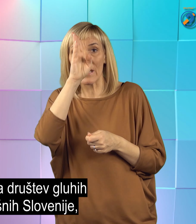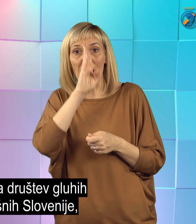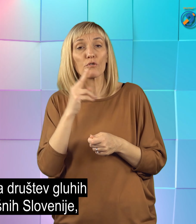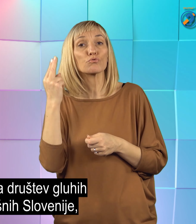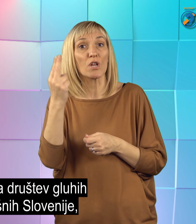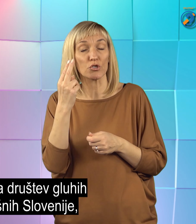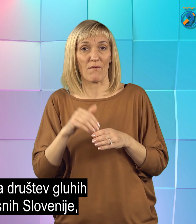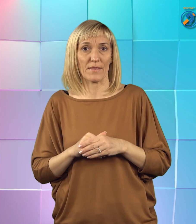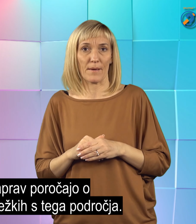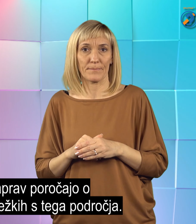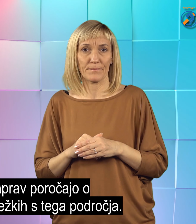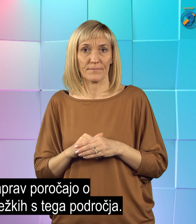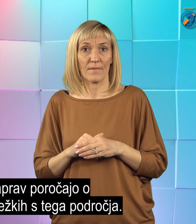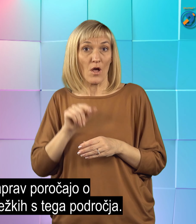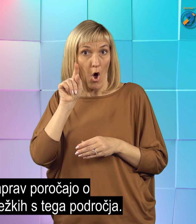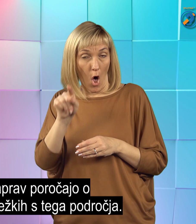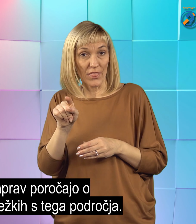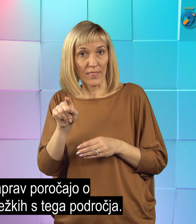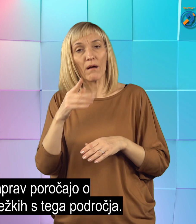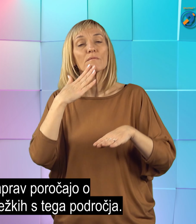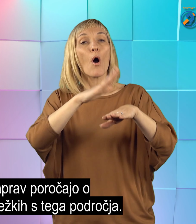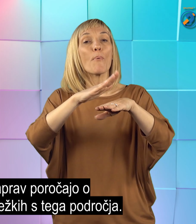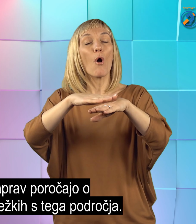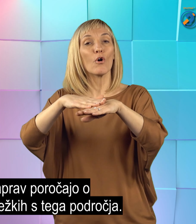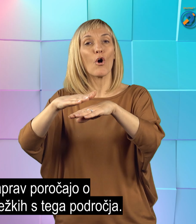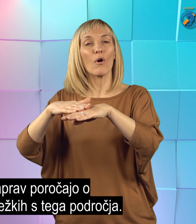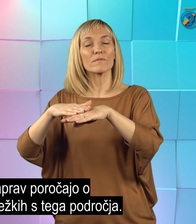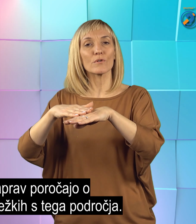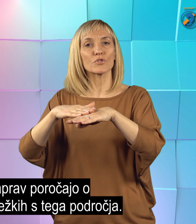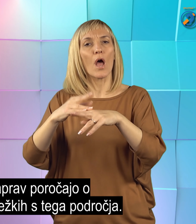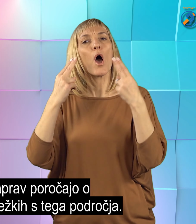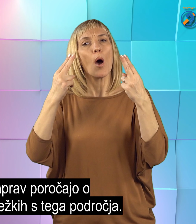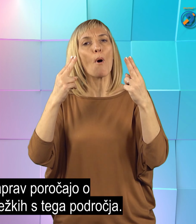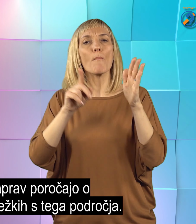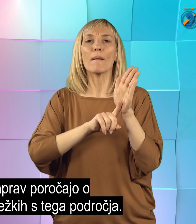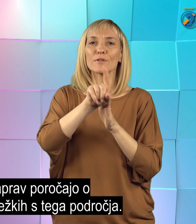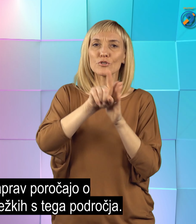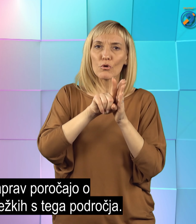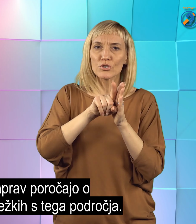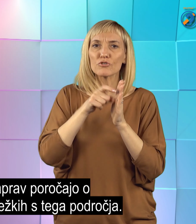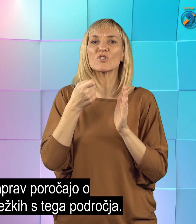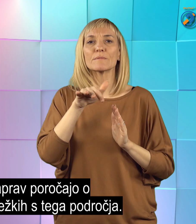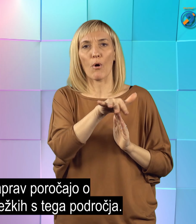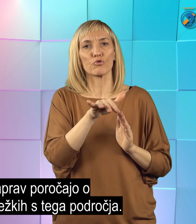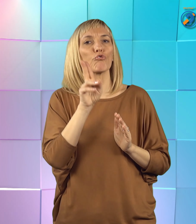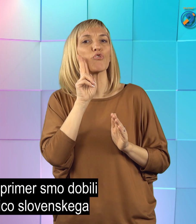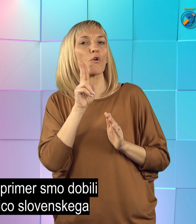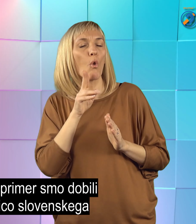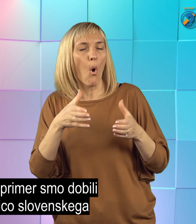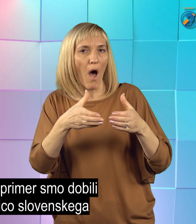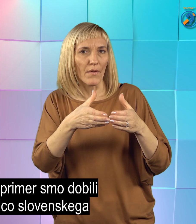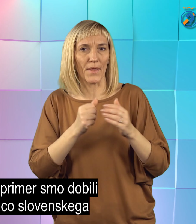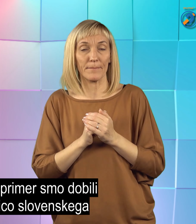naglušnih Slovenije, kjer pravzaprav poročajo o pomembnih dosežkih z tega področja. Kot prvo, naprimer, smo